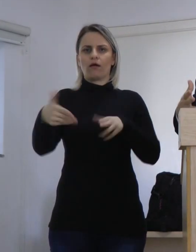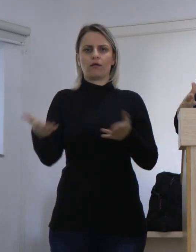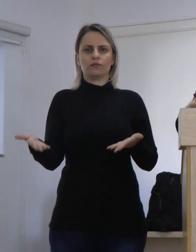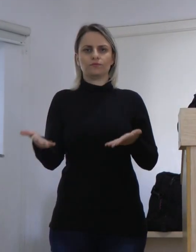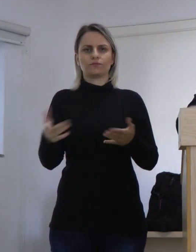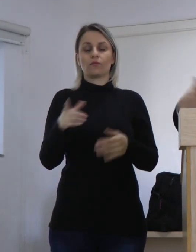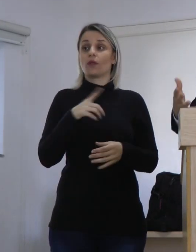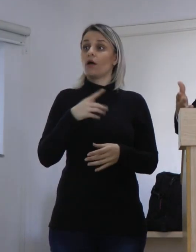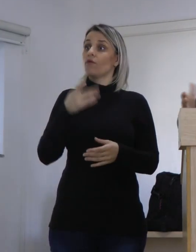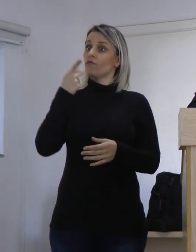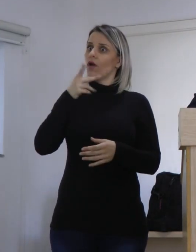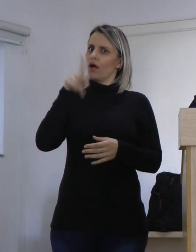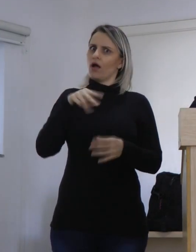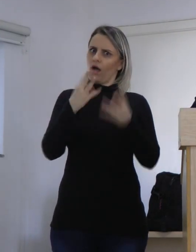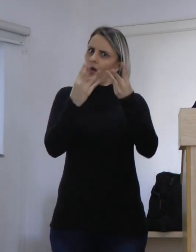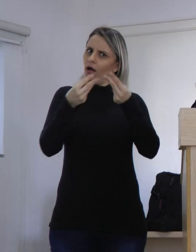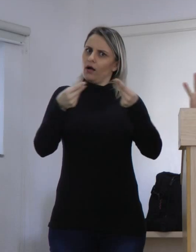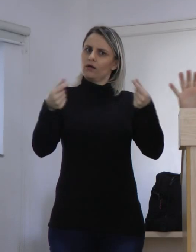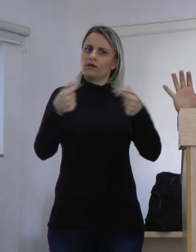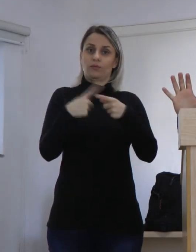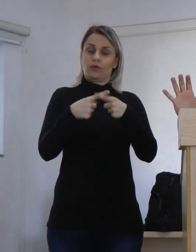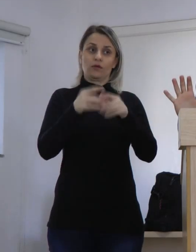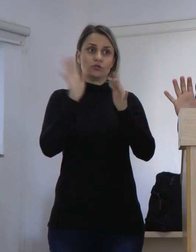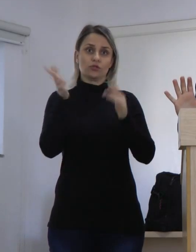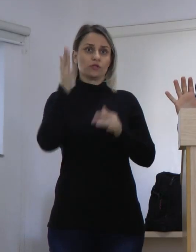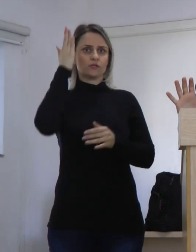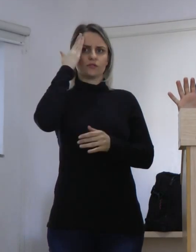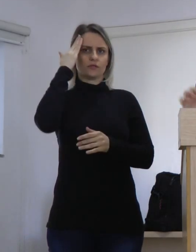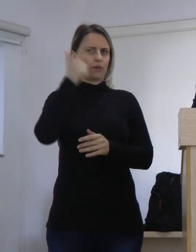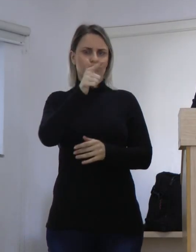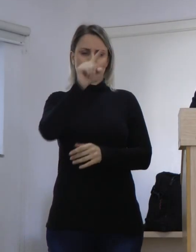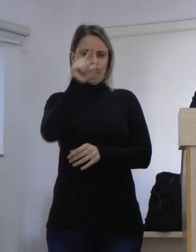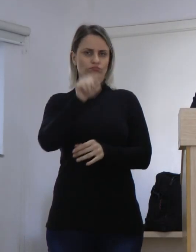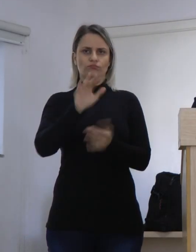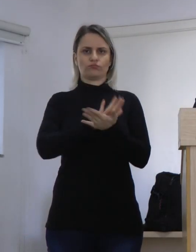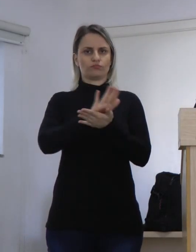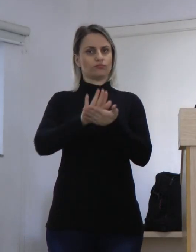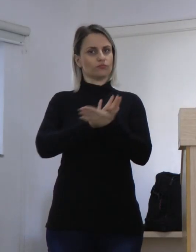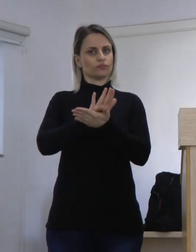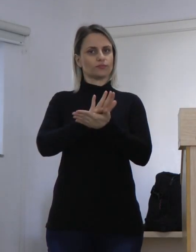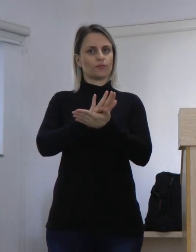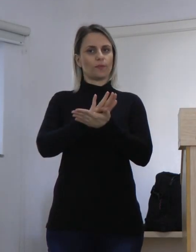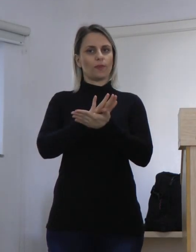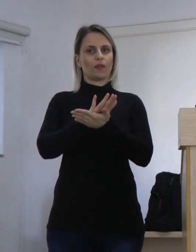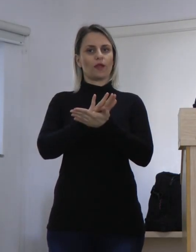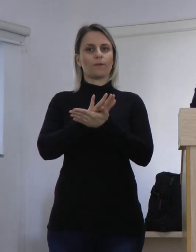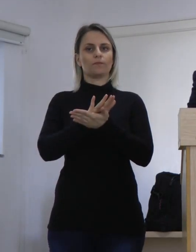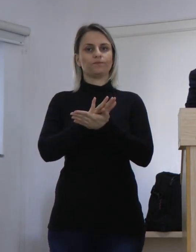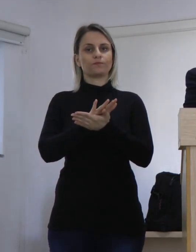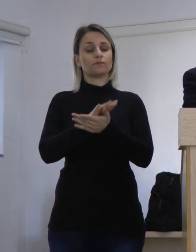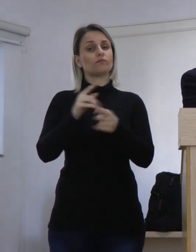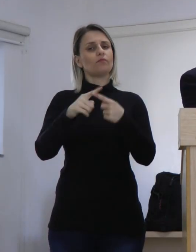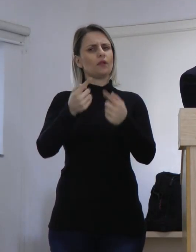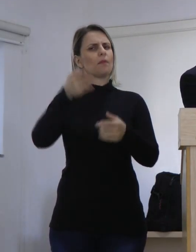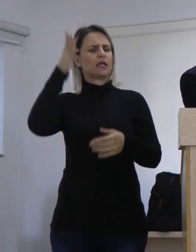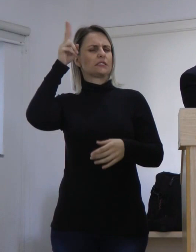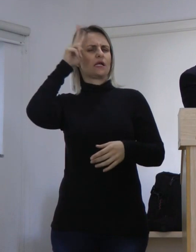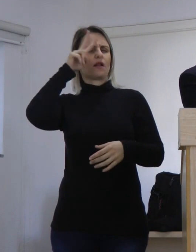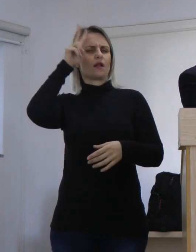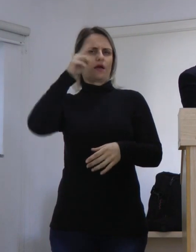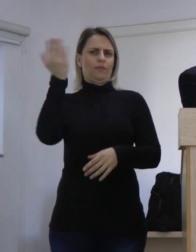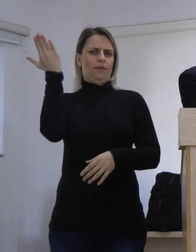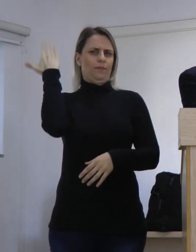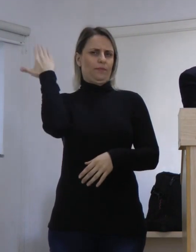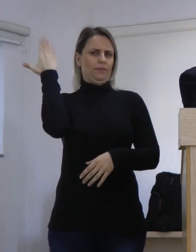Virtude, não é? Depois da mensagem dessa, a gente não tem nenhuma dúvida. Mas vocês lembram que houve períodos na Idade Média que sorrir era